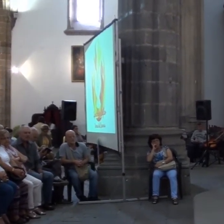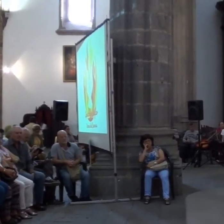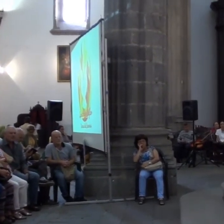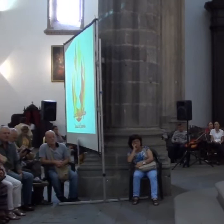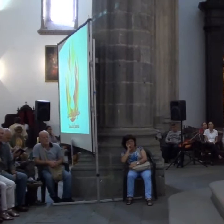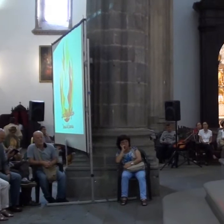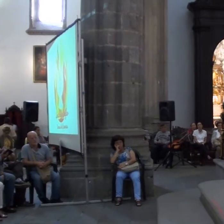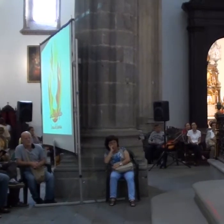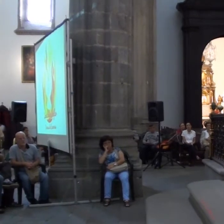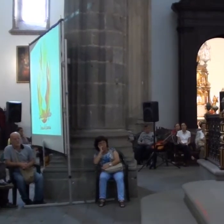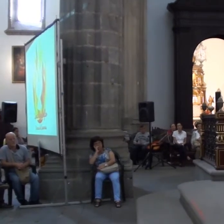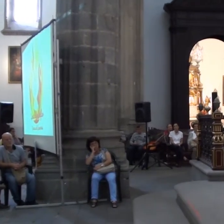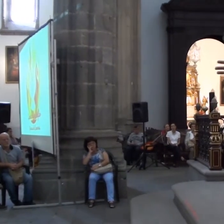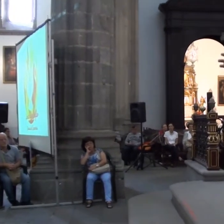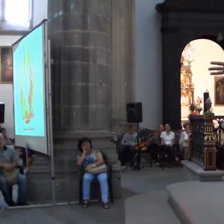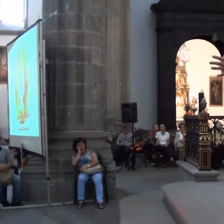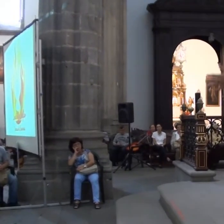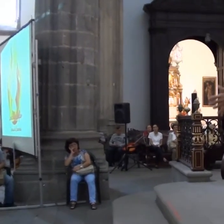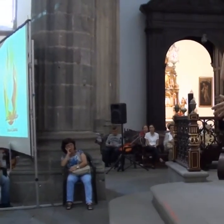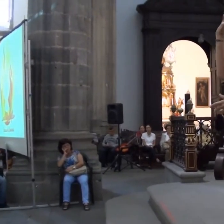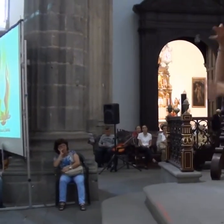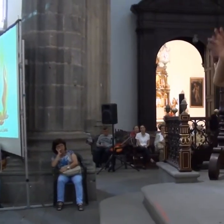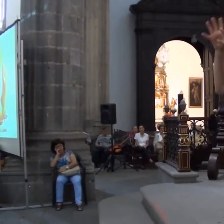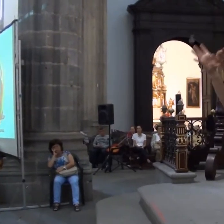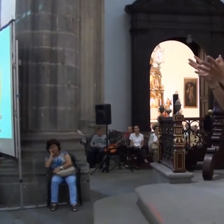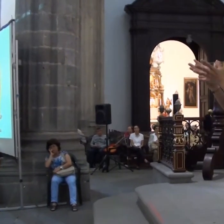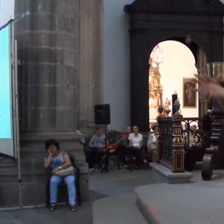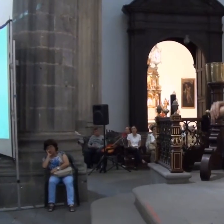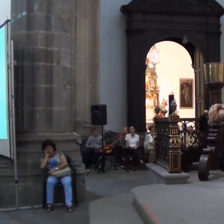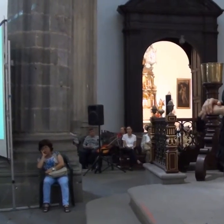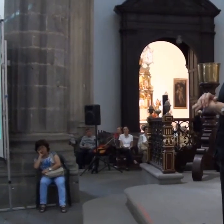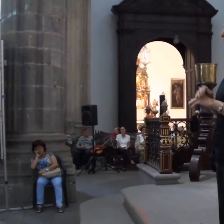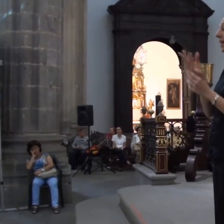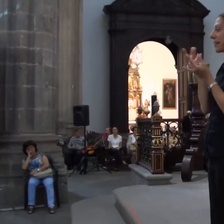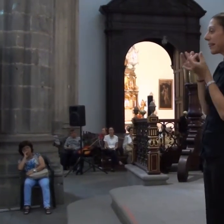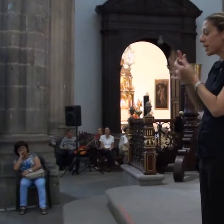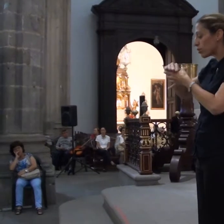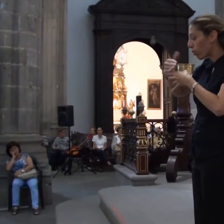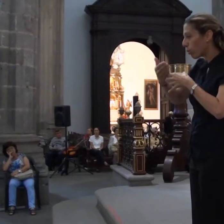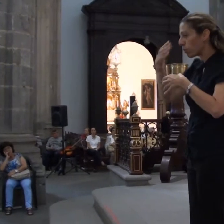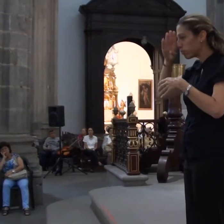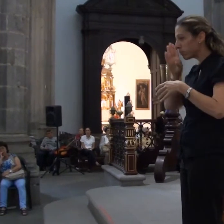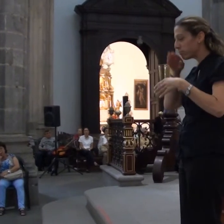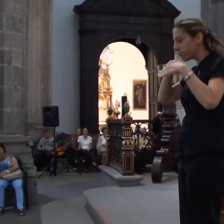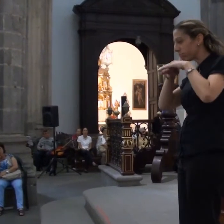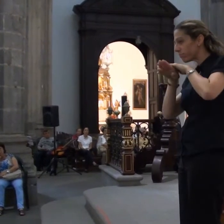hablaste tu reino de un tesoro escondido